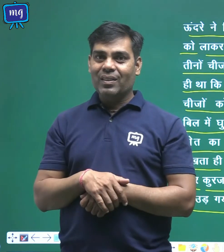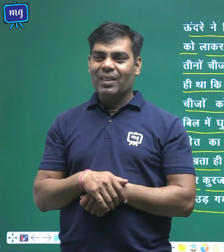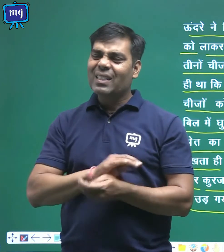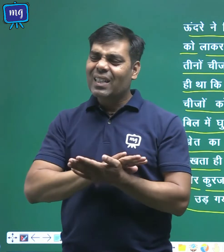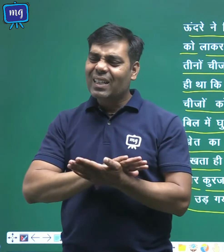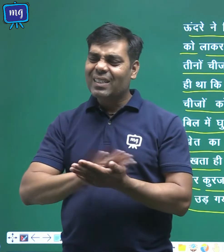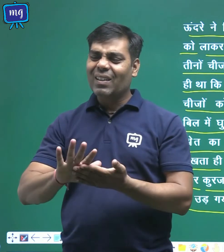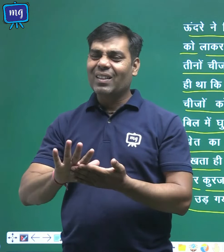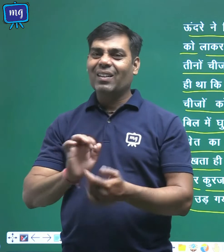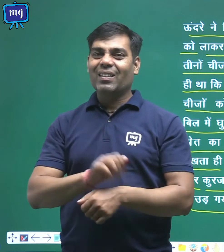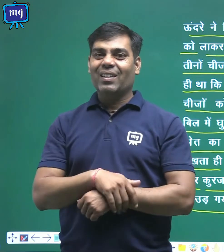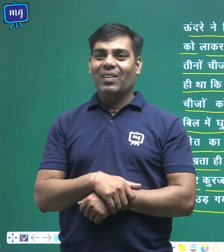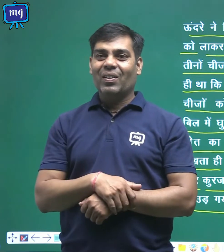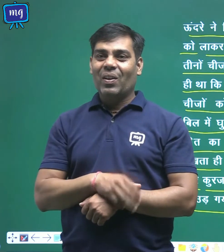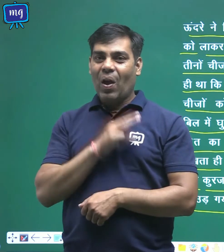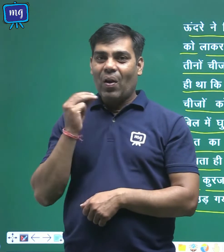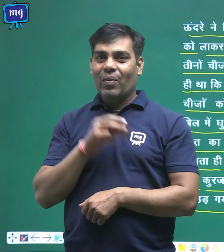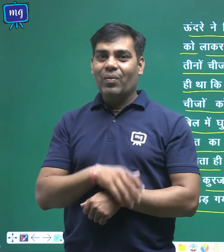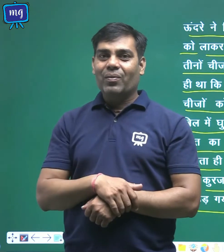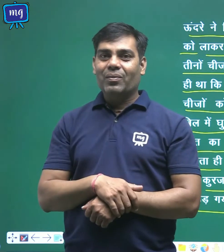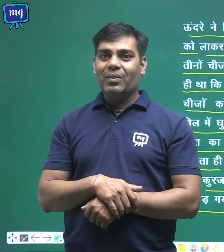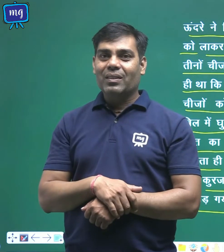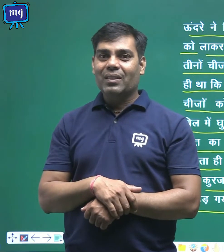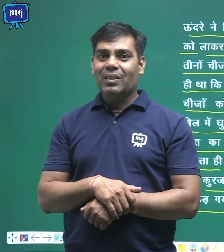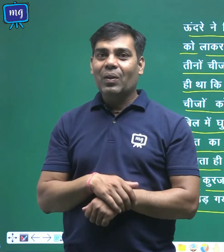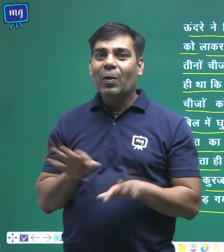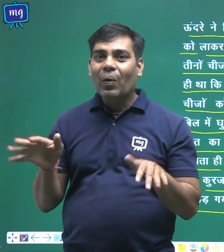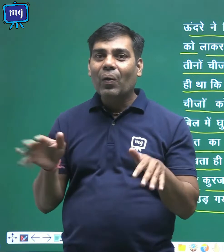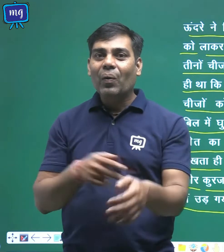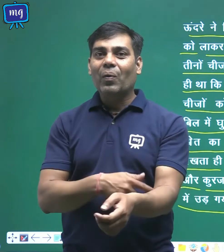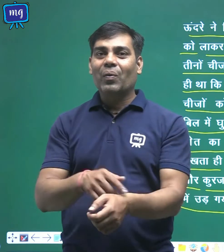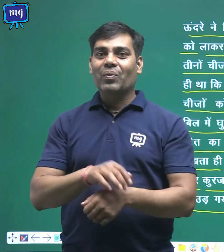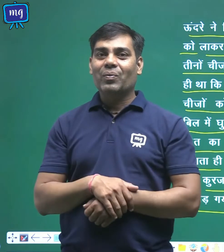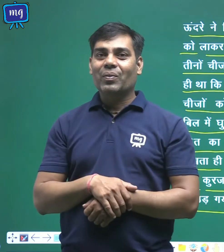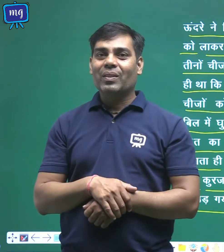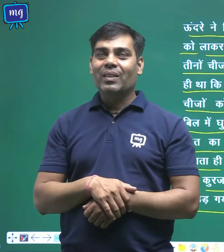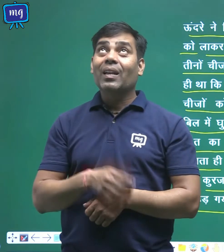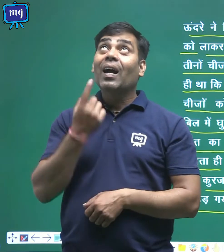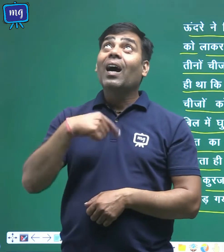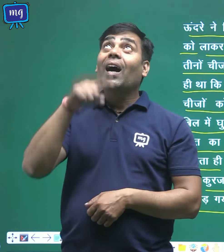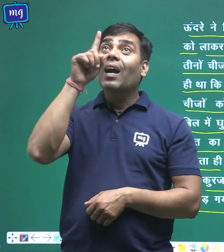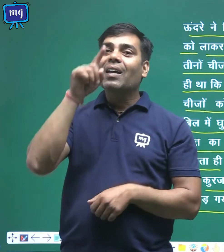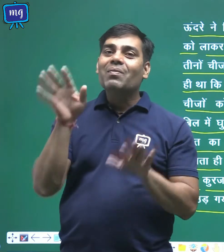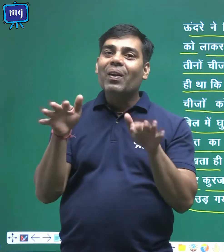समाप्त कर दिया और कुरज आकाश में उड़ गया